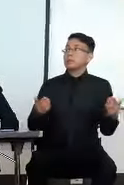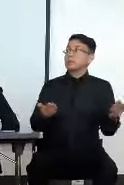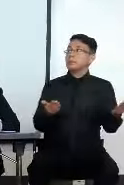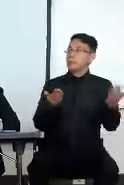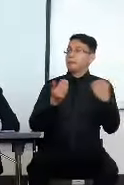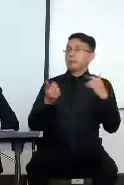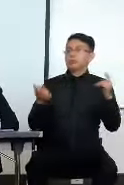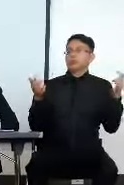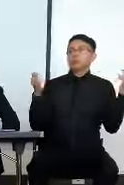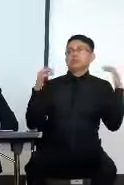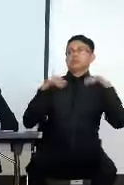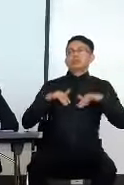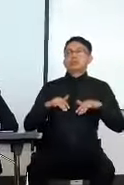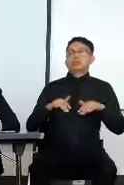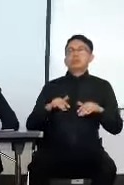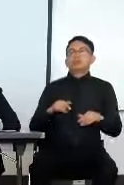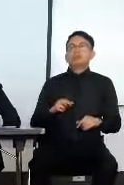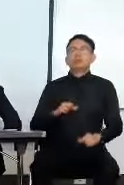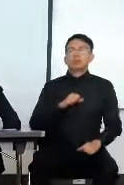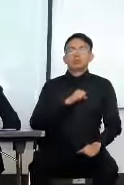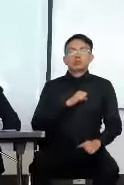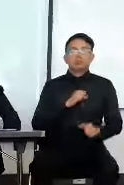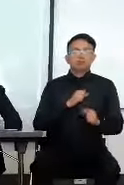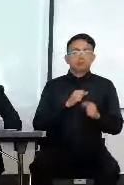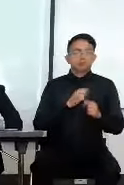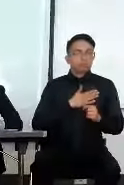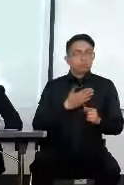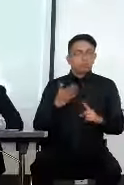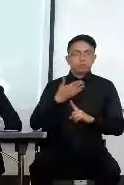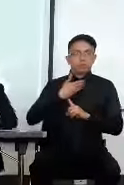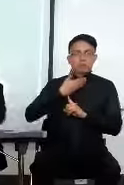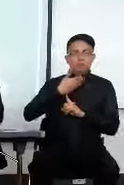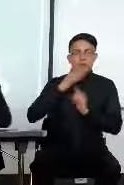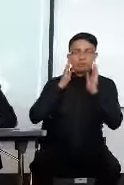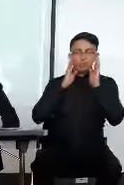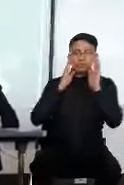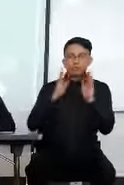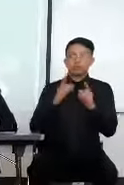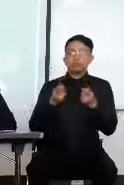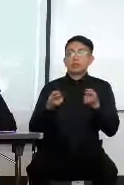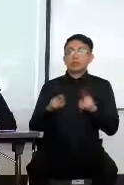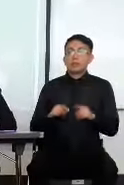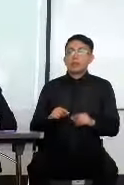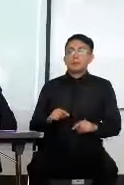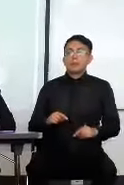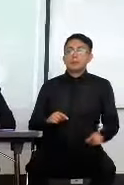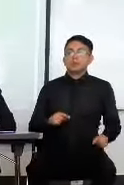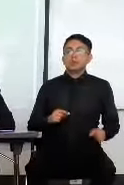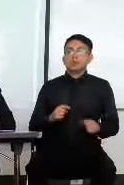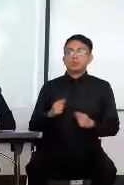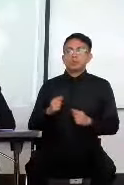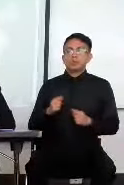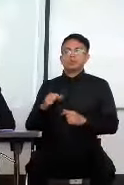Profamilia. Tienen las puertas abiertas allá y estamos... con un equipo también de líderes